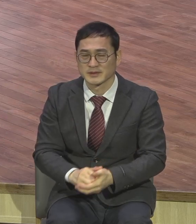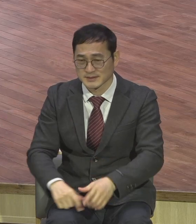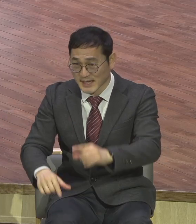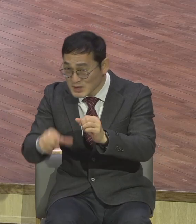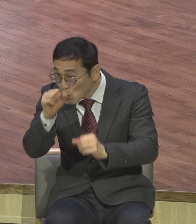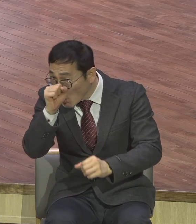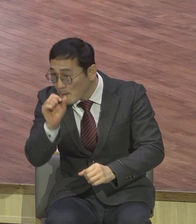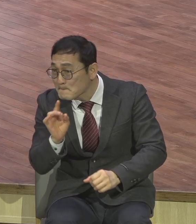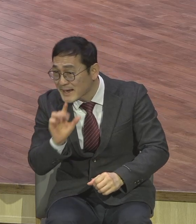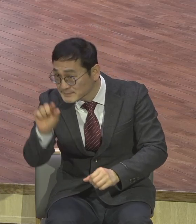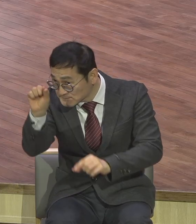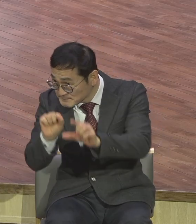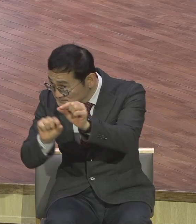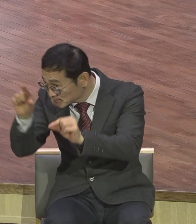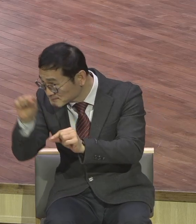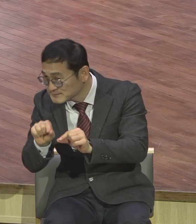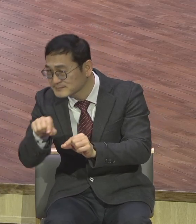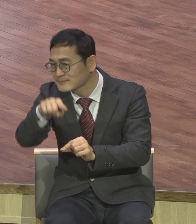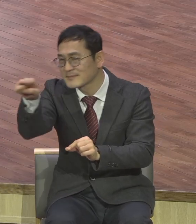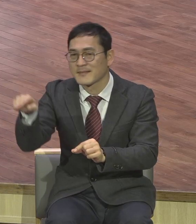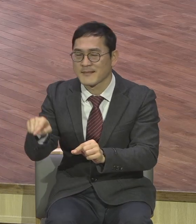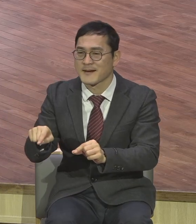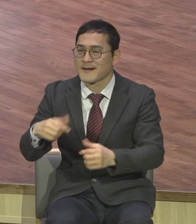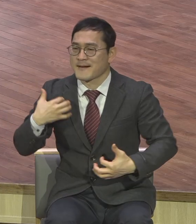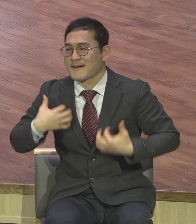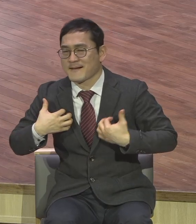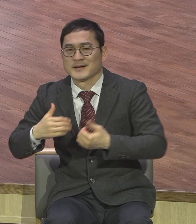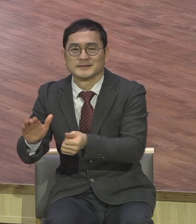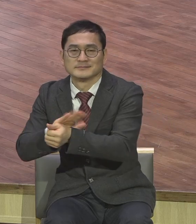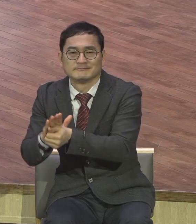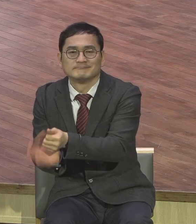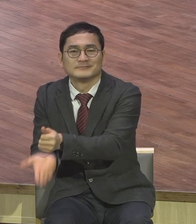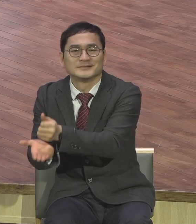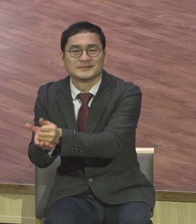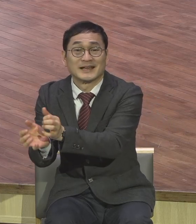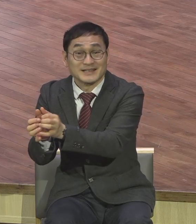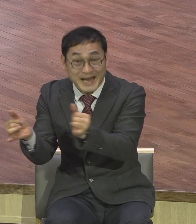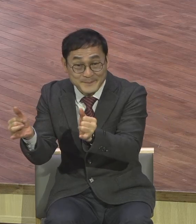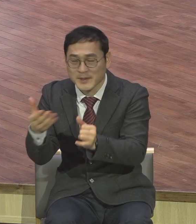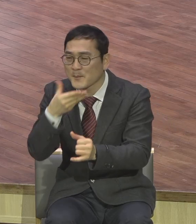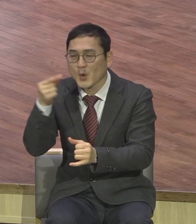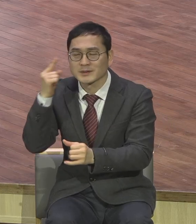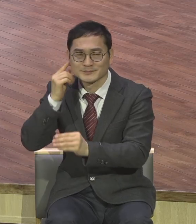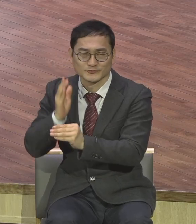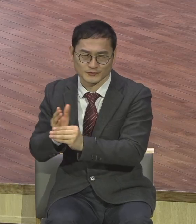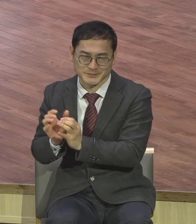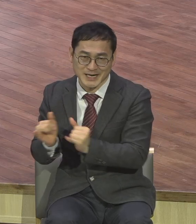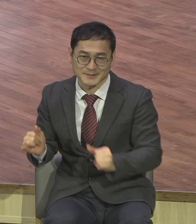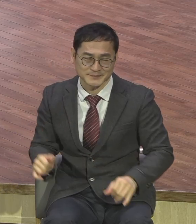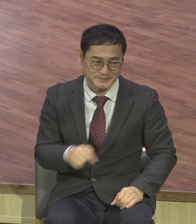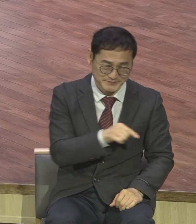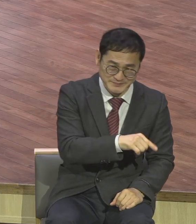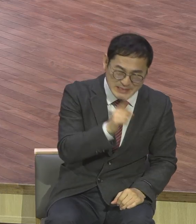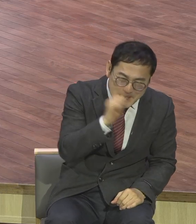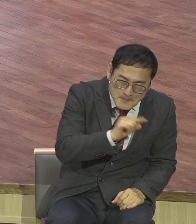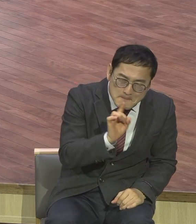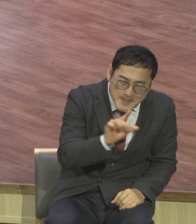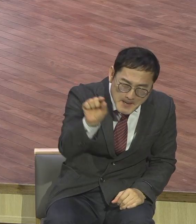사람을 보금체질이라고 하고 나쁜 점 안 좋은 점을 찍어대는 사람을 보금체질이라고 사단 신분은 많은 거예요